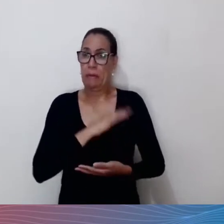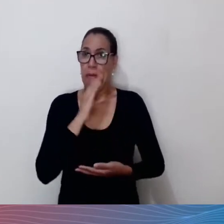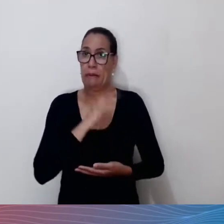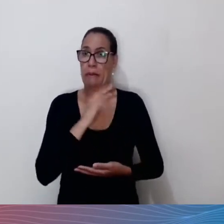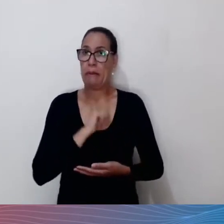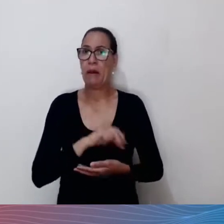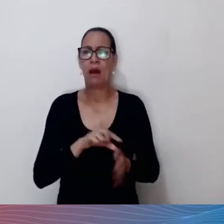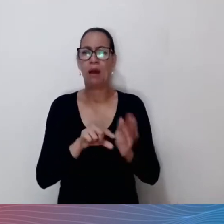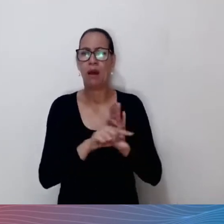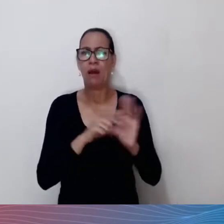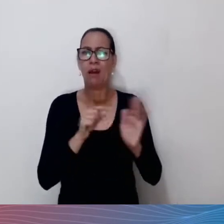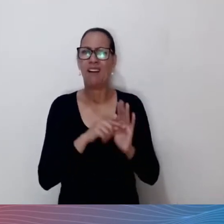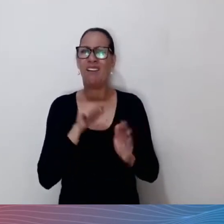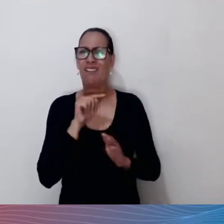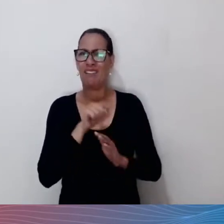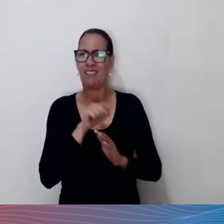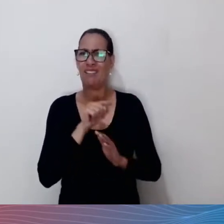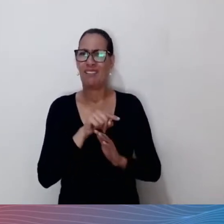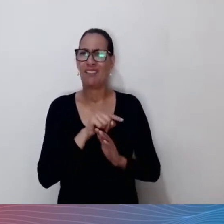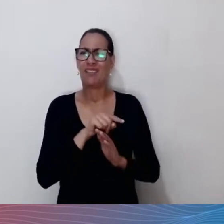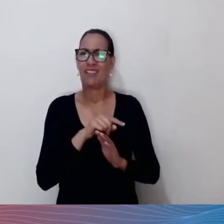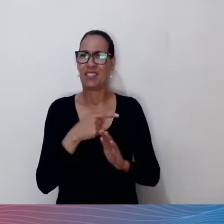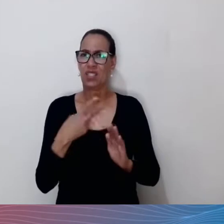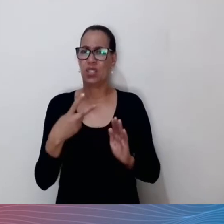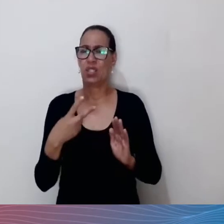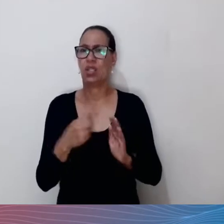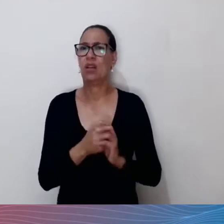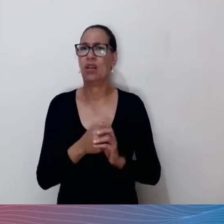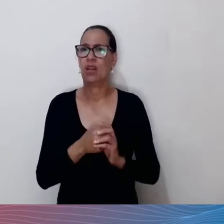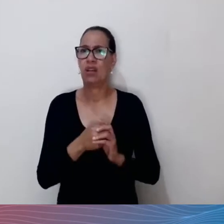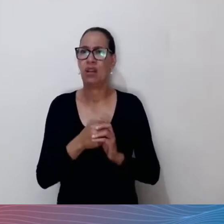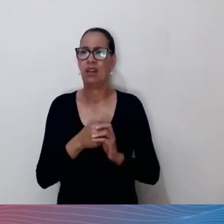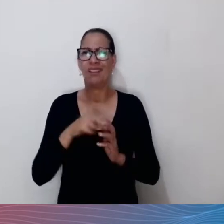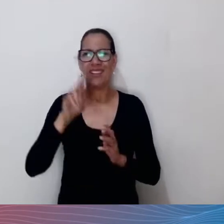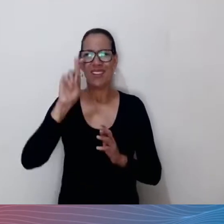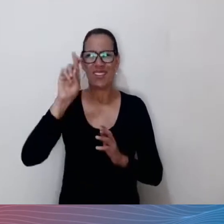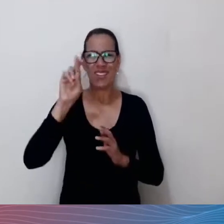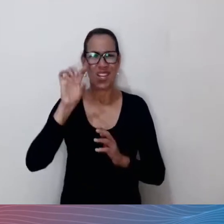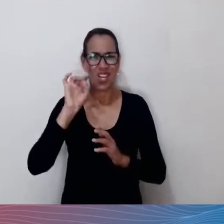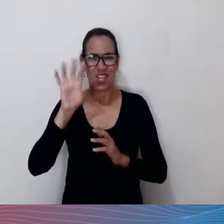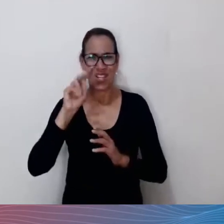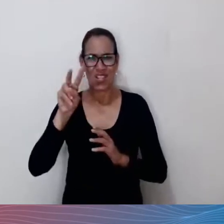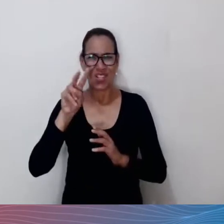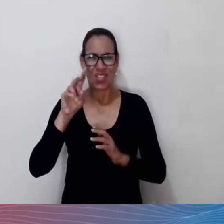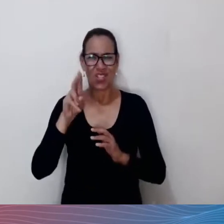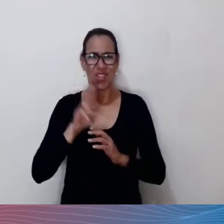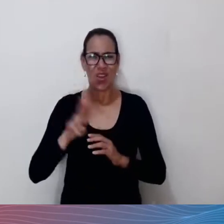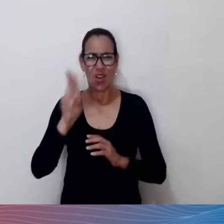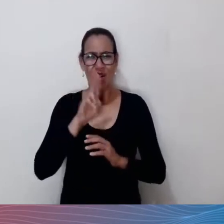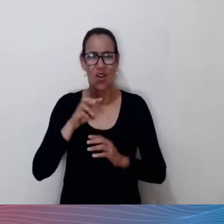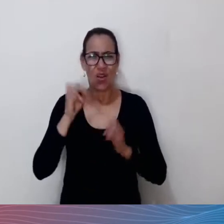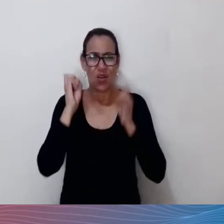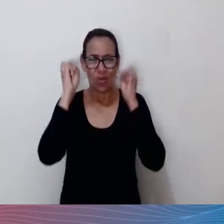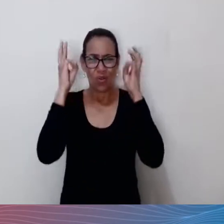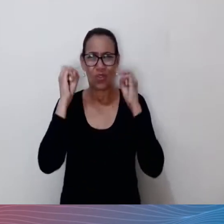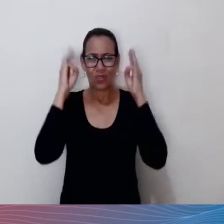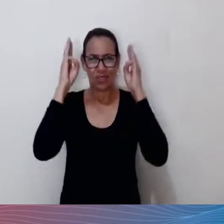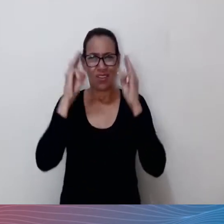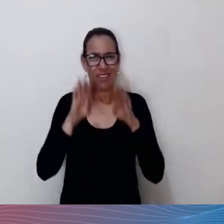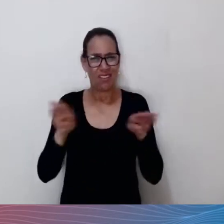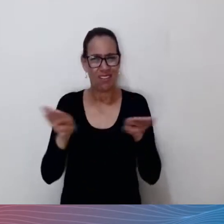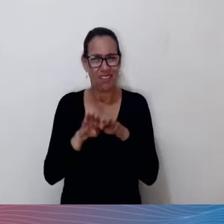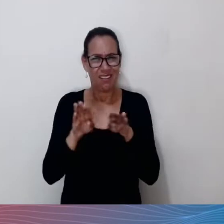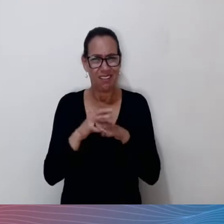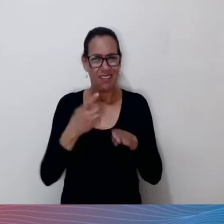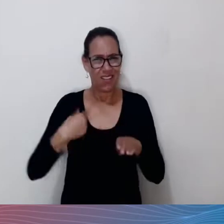tem falado o Senhor somente por Moisés? Não tem falado também por nós? E o Senhor